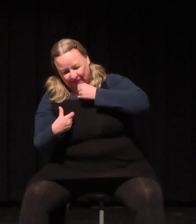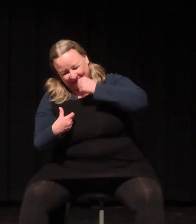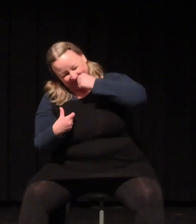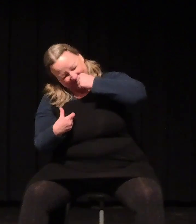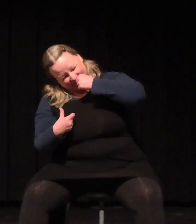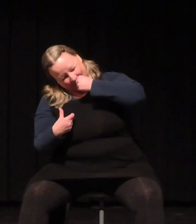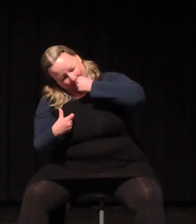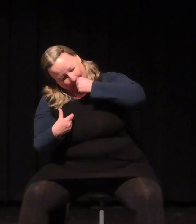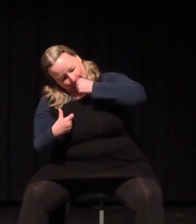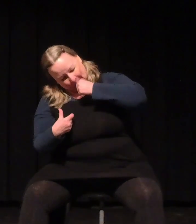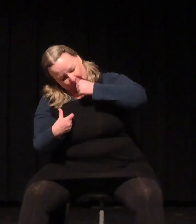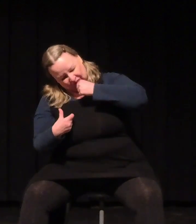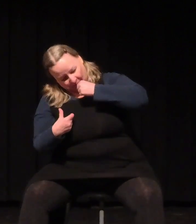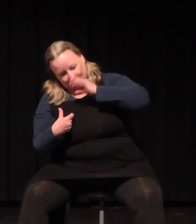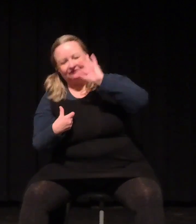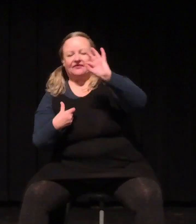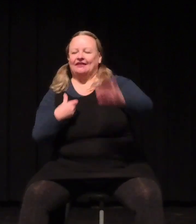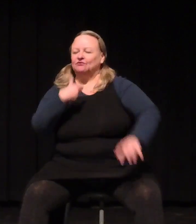Oh,